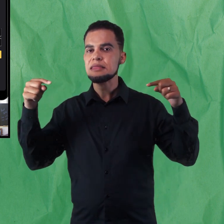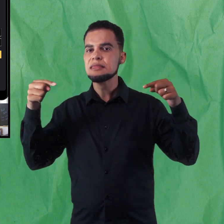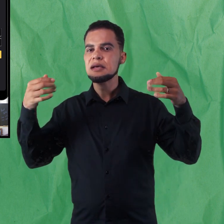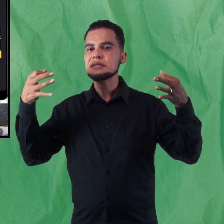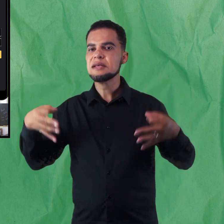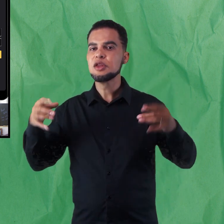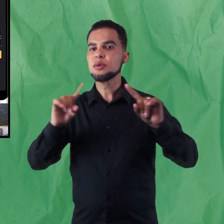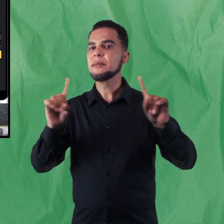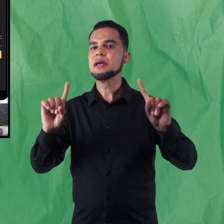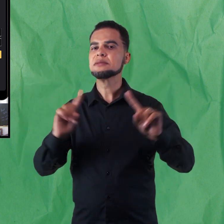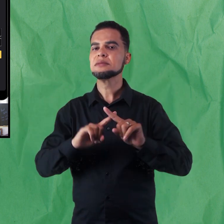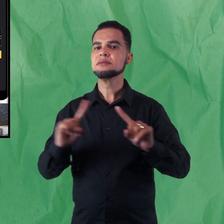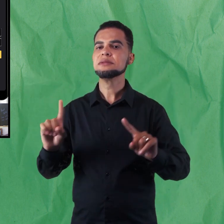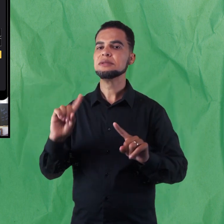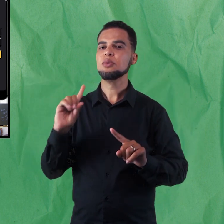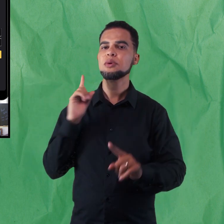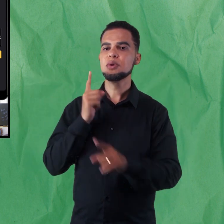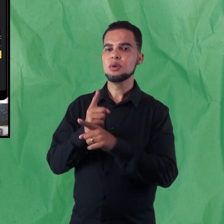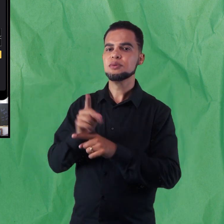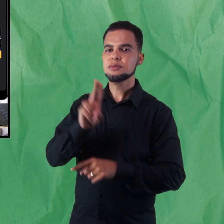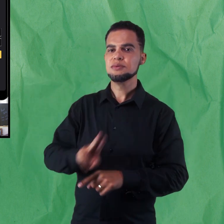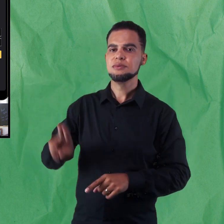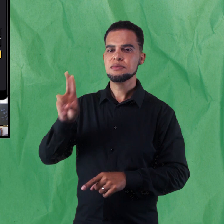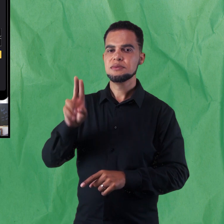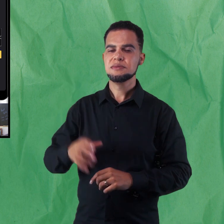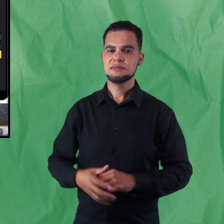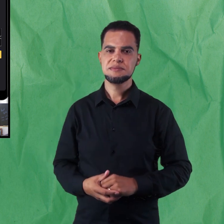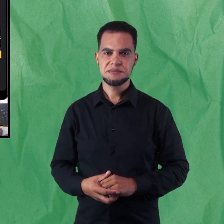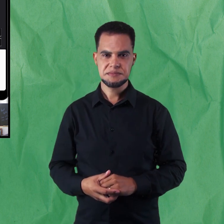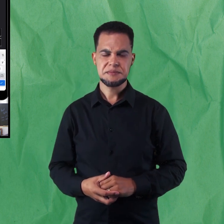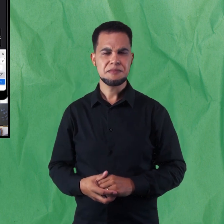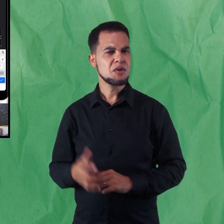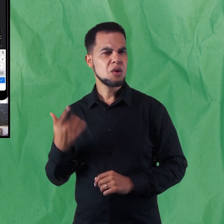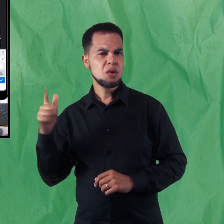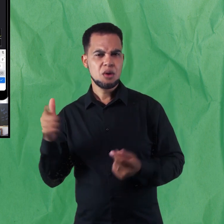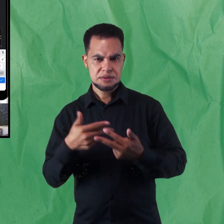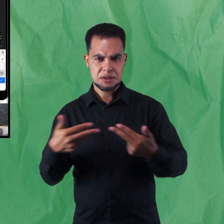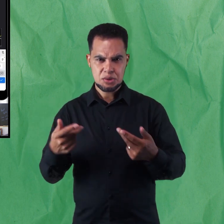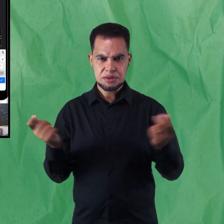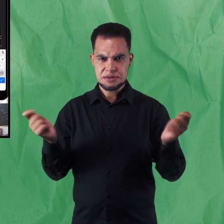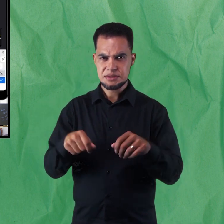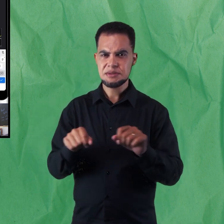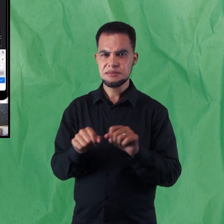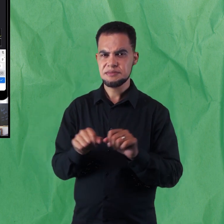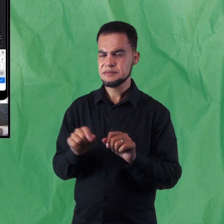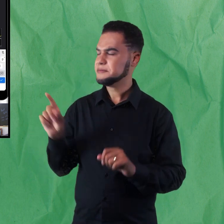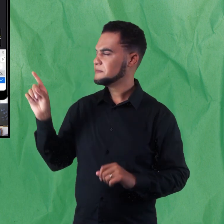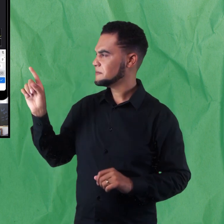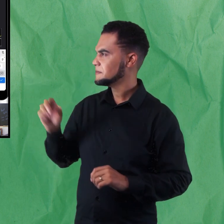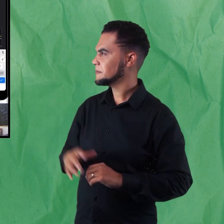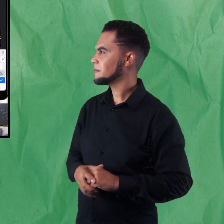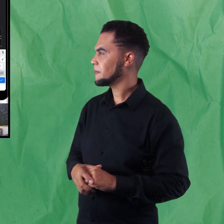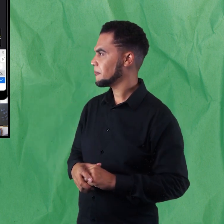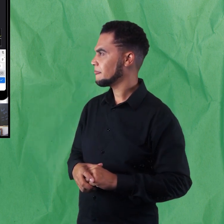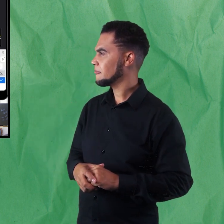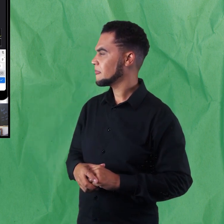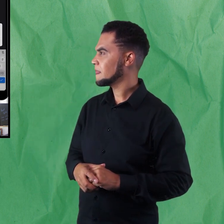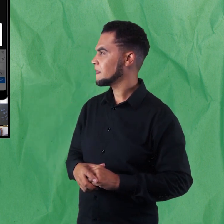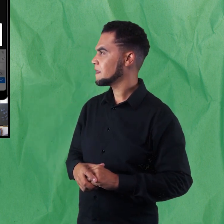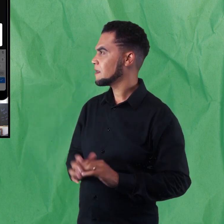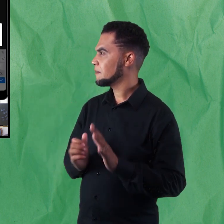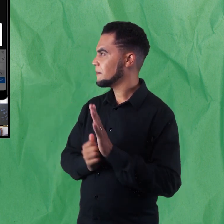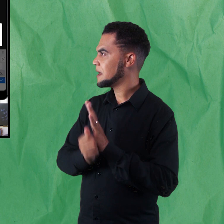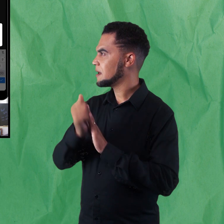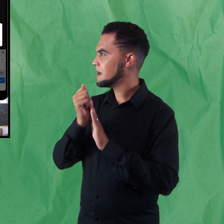mas não encontrou o usuário. Outra coisa que eu posso fazer, né? Eu vou apagar aqui